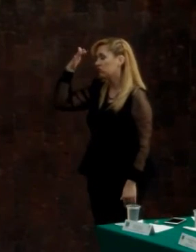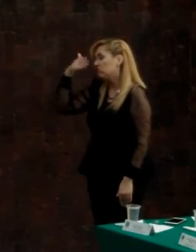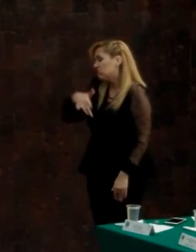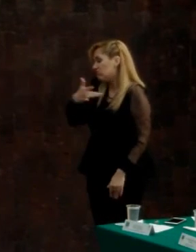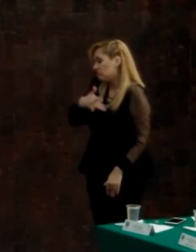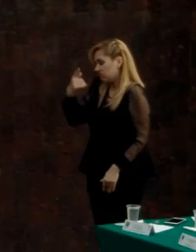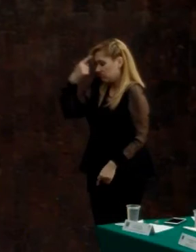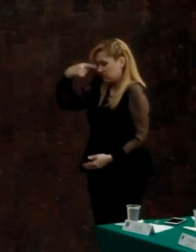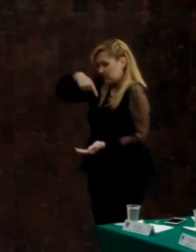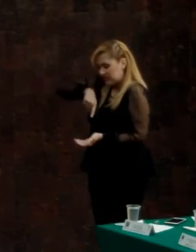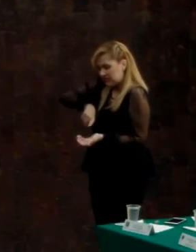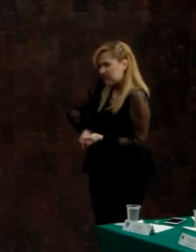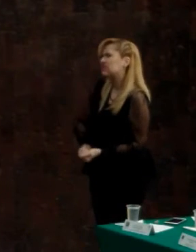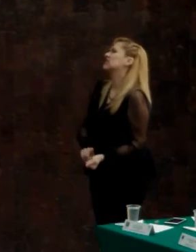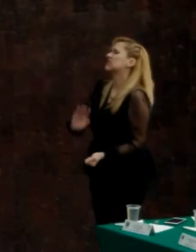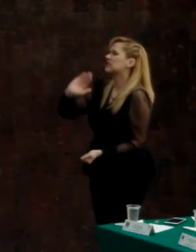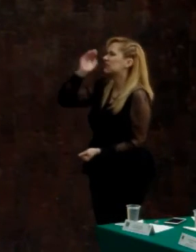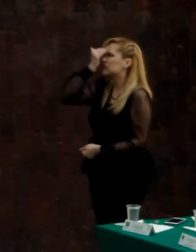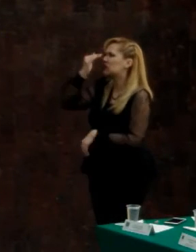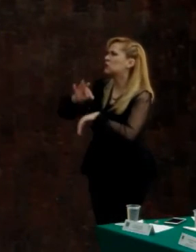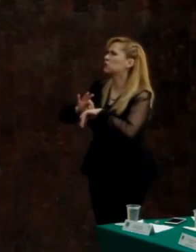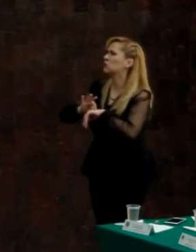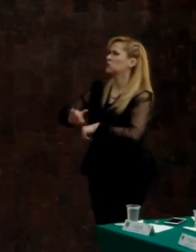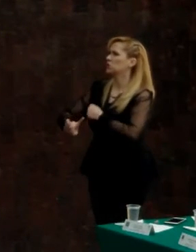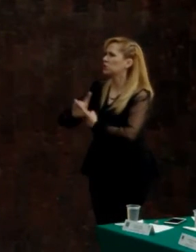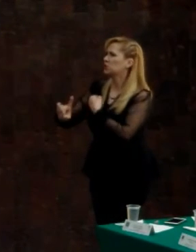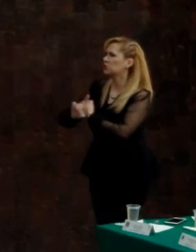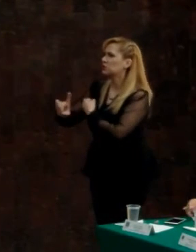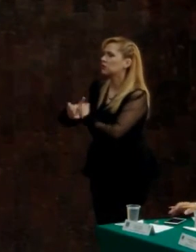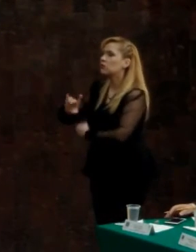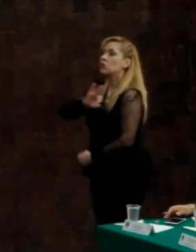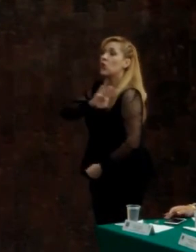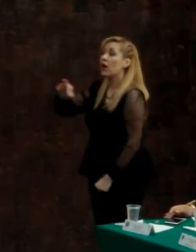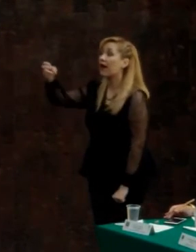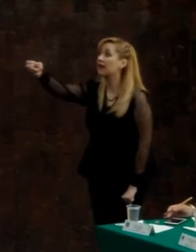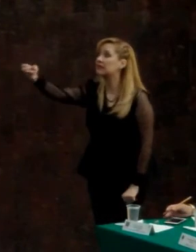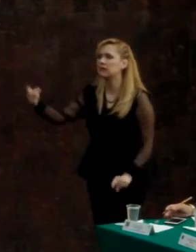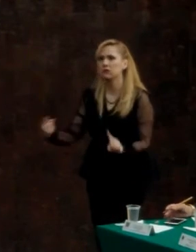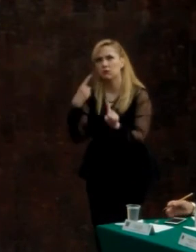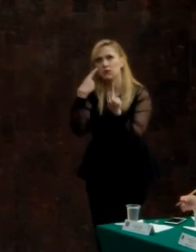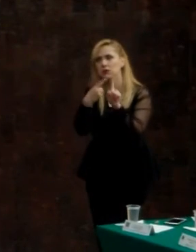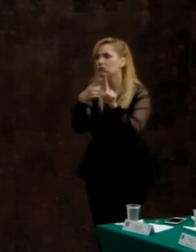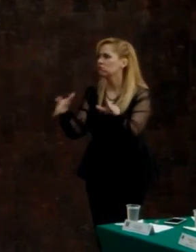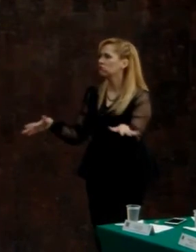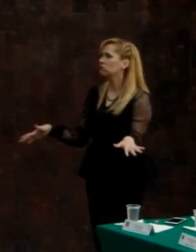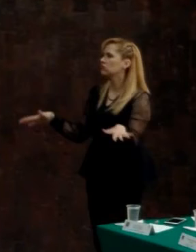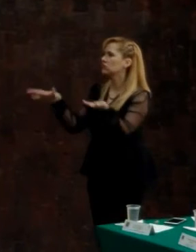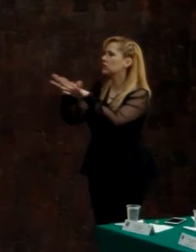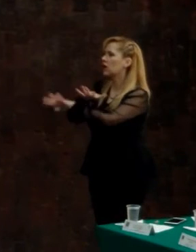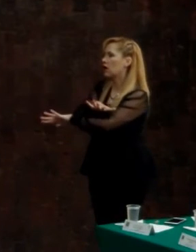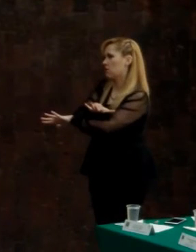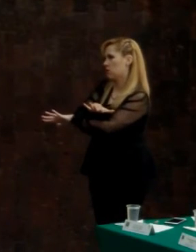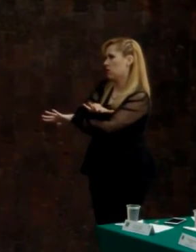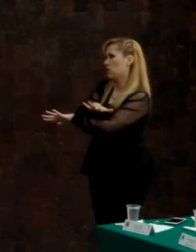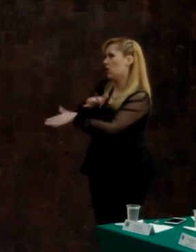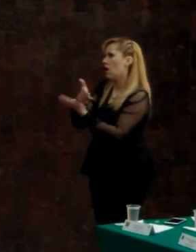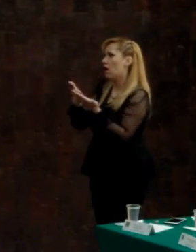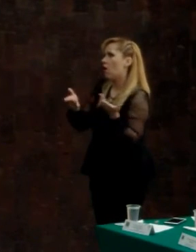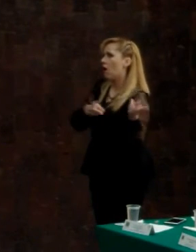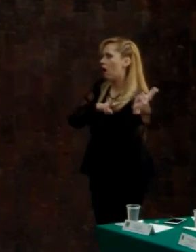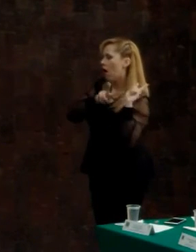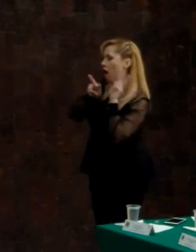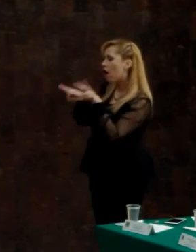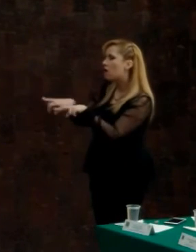los problemas son un motor para la transformación de la vida de quienes representan,